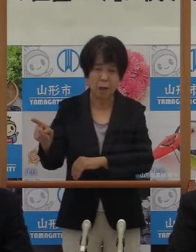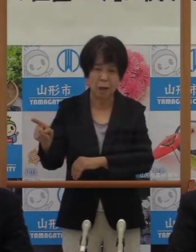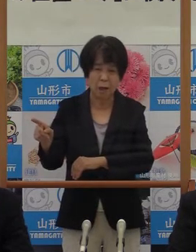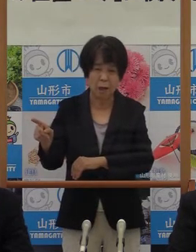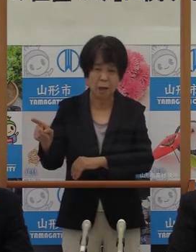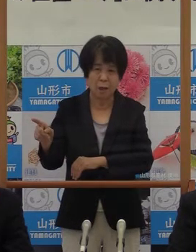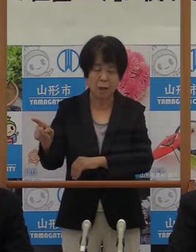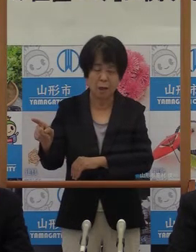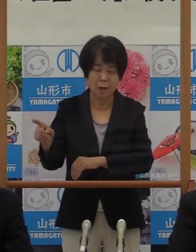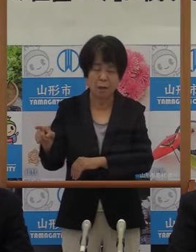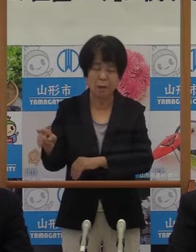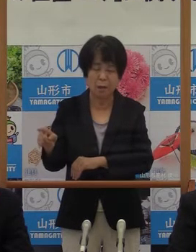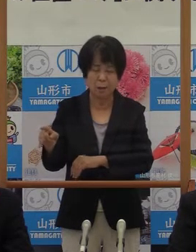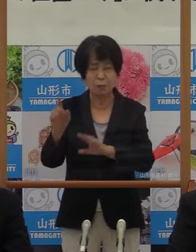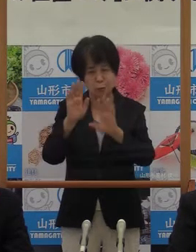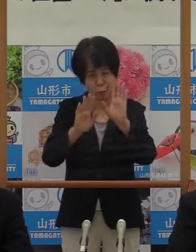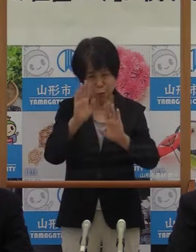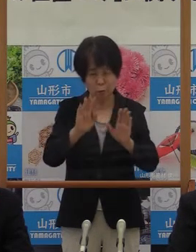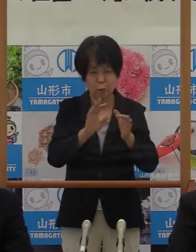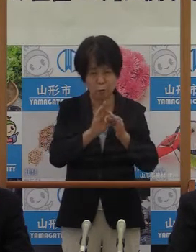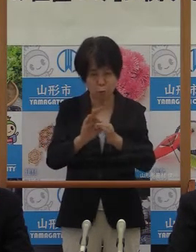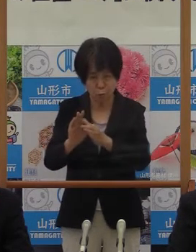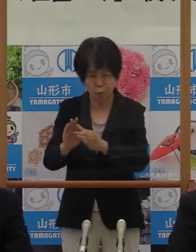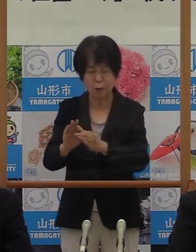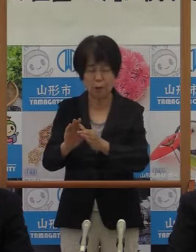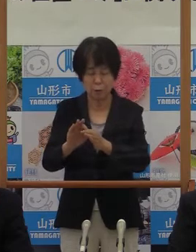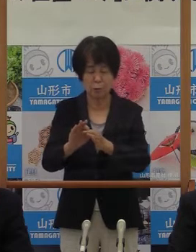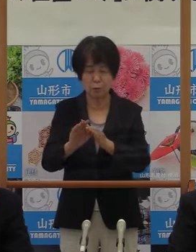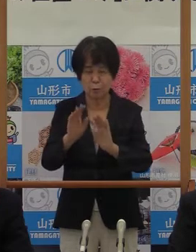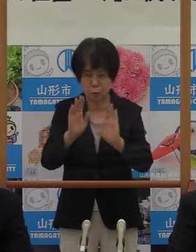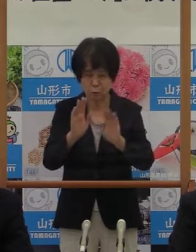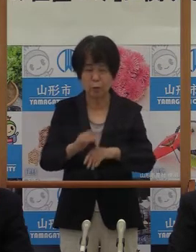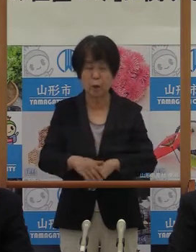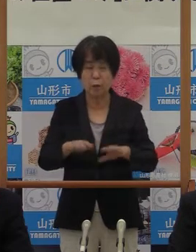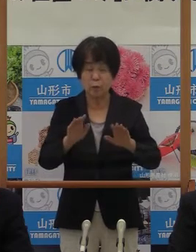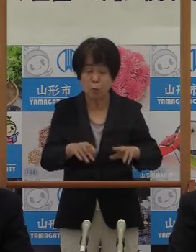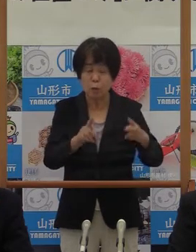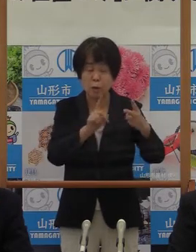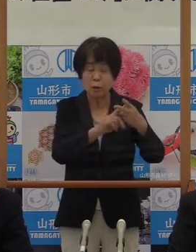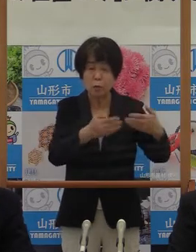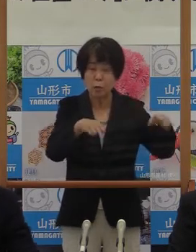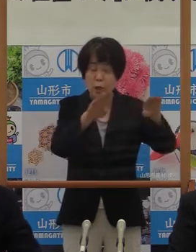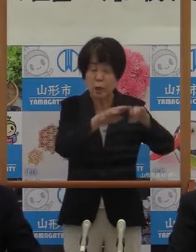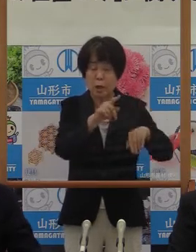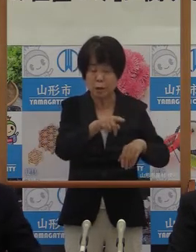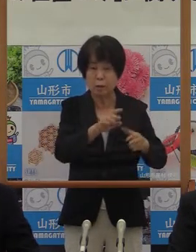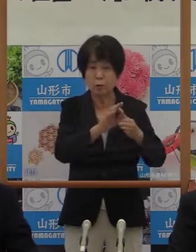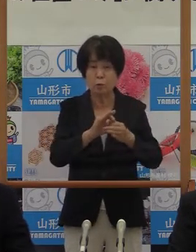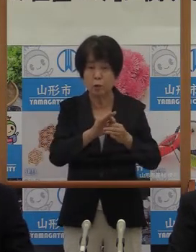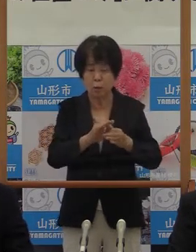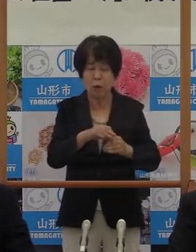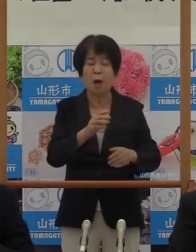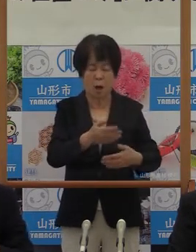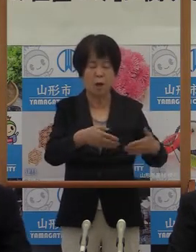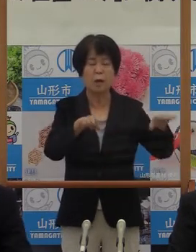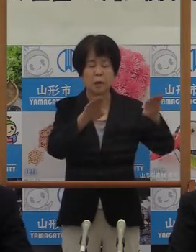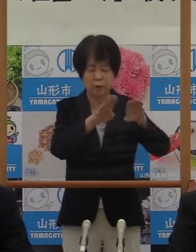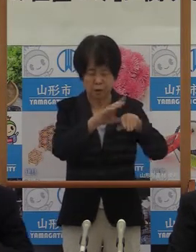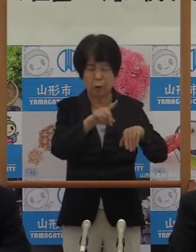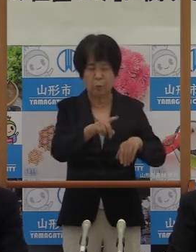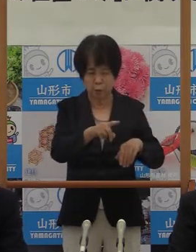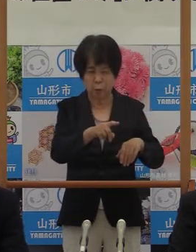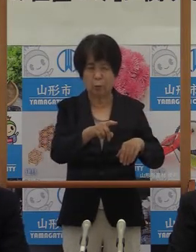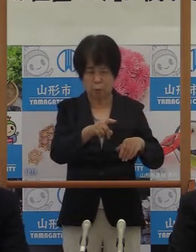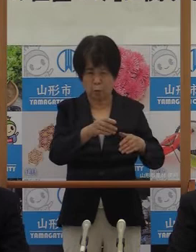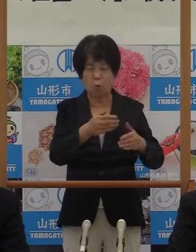廃業なりなくなっていくという状況が続いていく中で、今回この千歳館に関してはこのようにこう存続させる形で